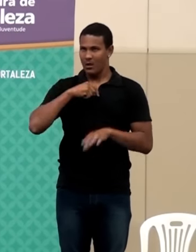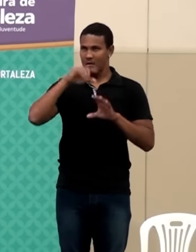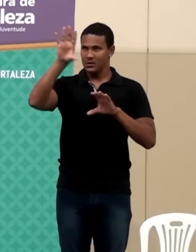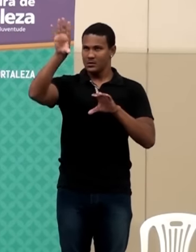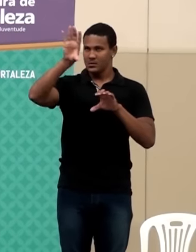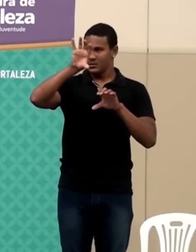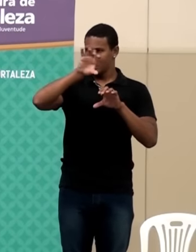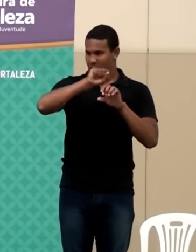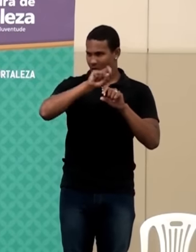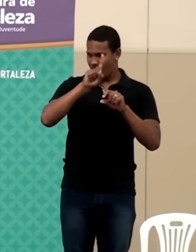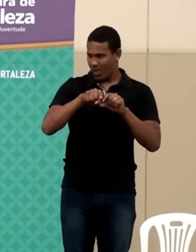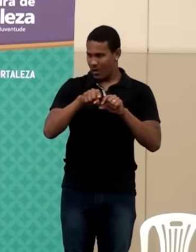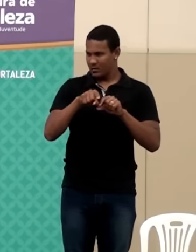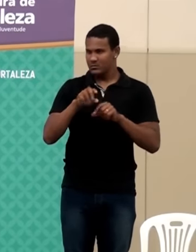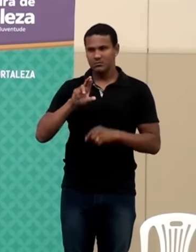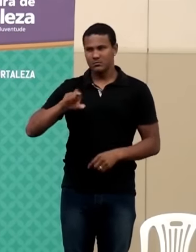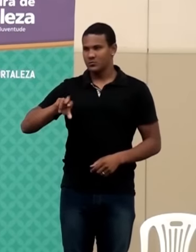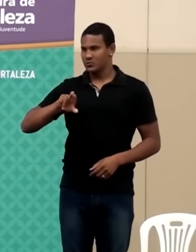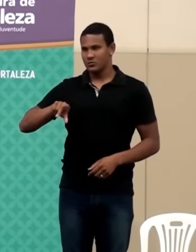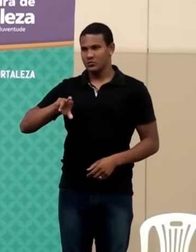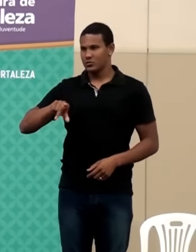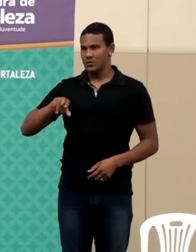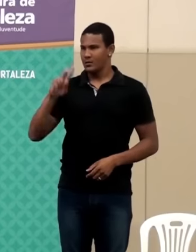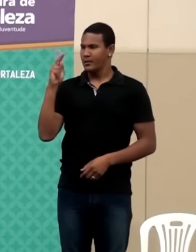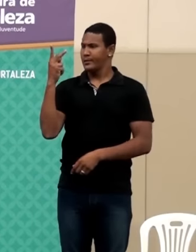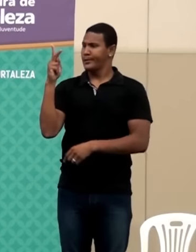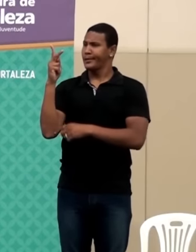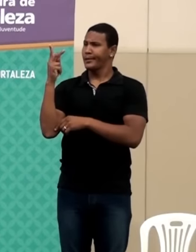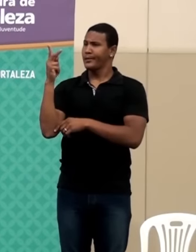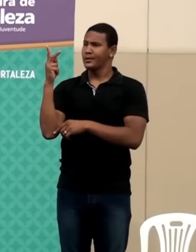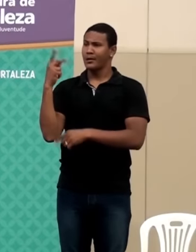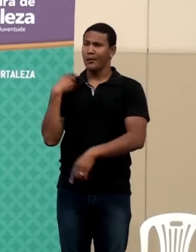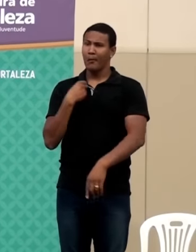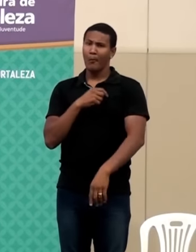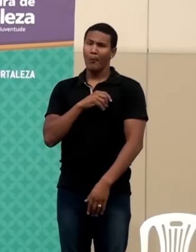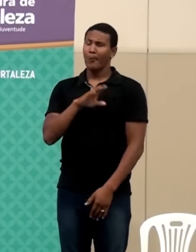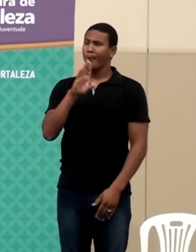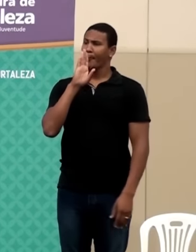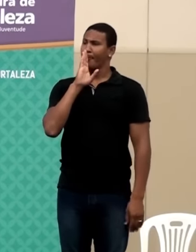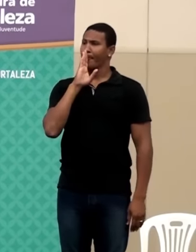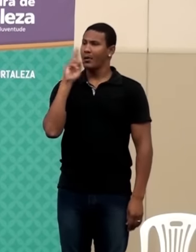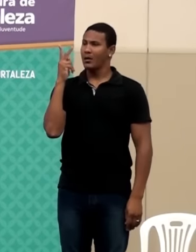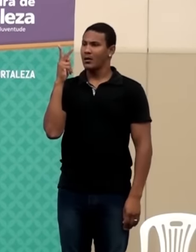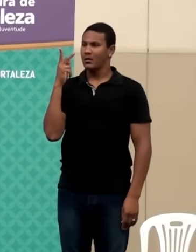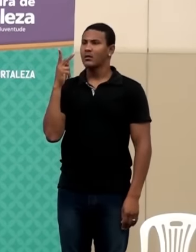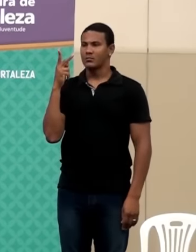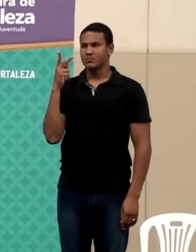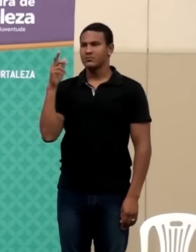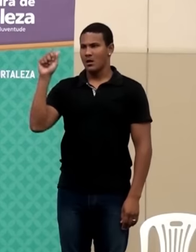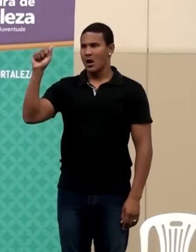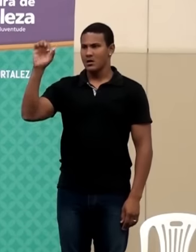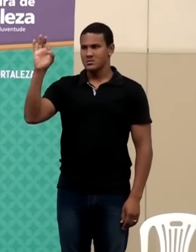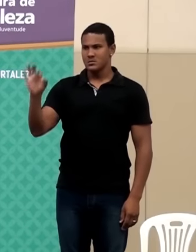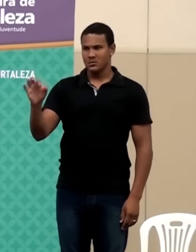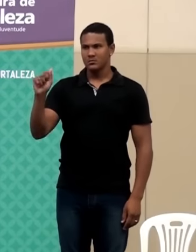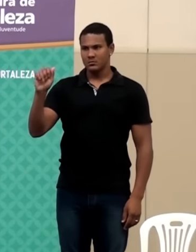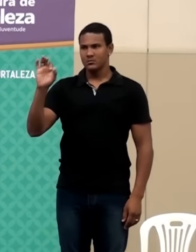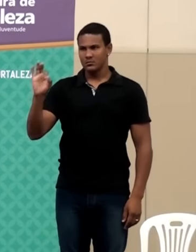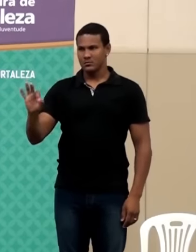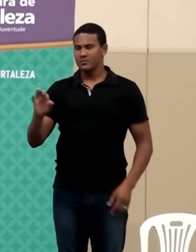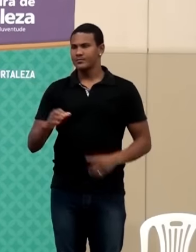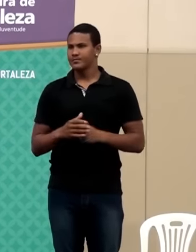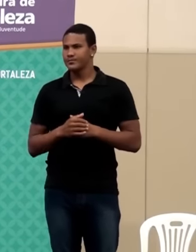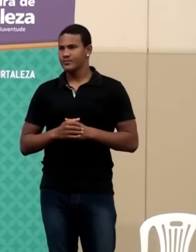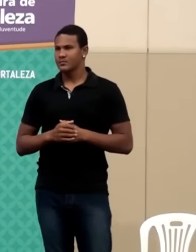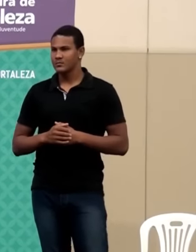o nitrogênio ele é considerado um gás inerte. O nitrogênio tem baixa reatividade, ok? Então,